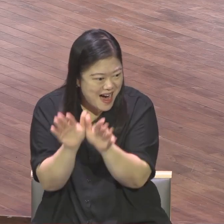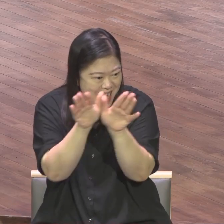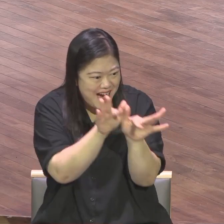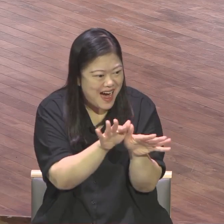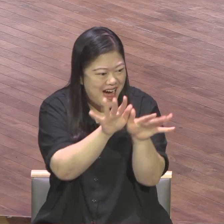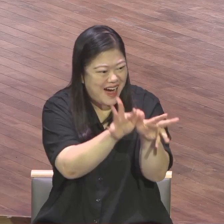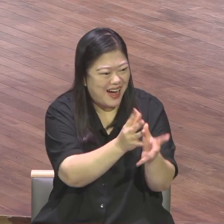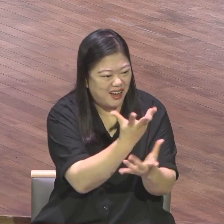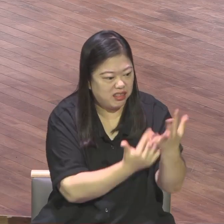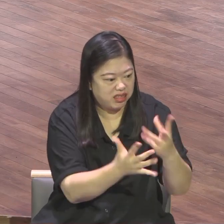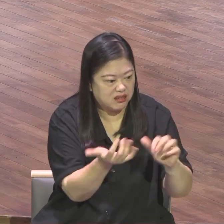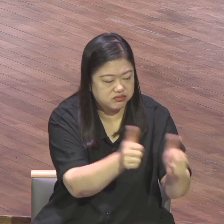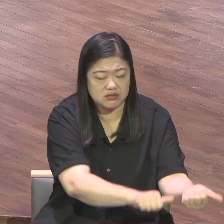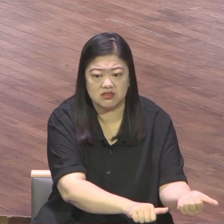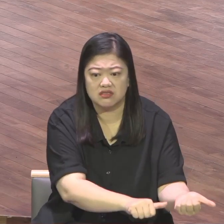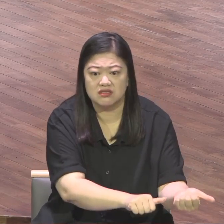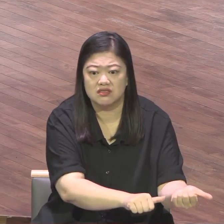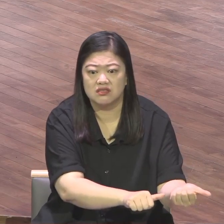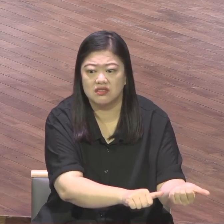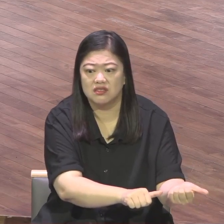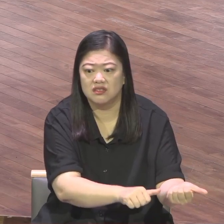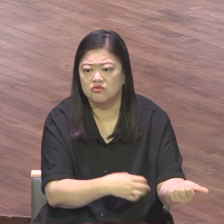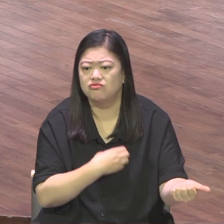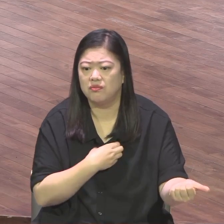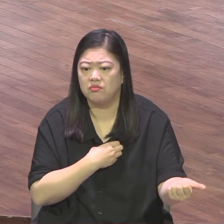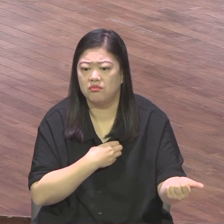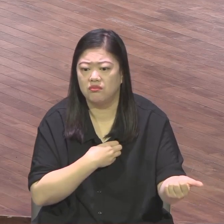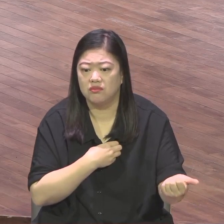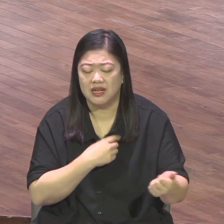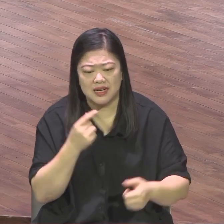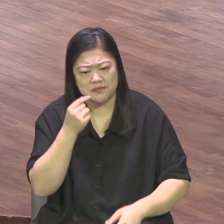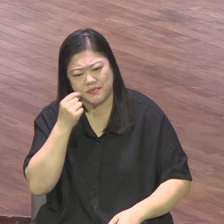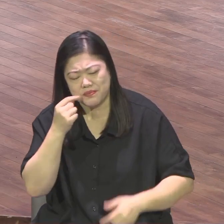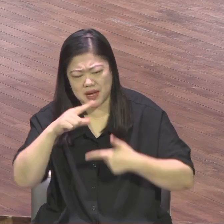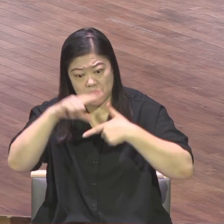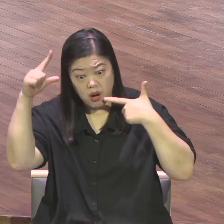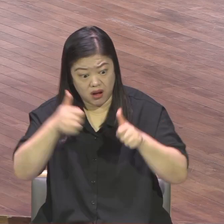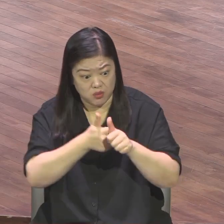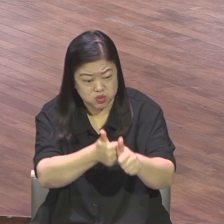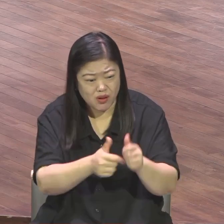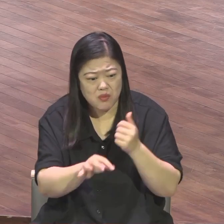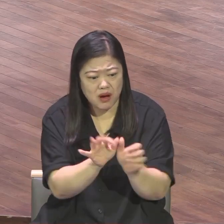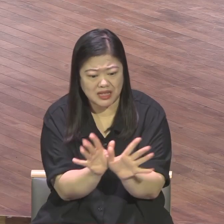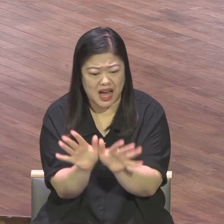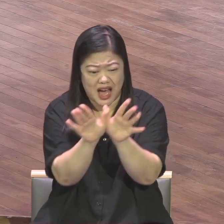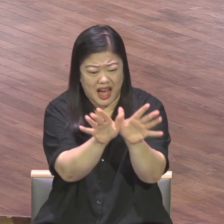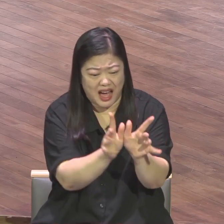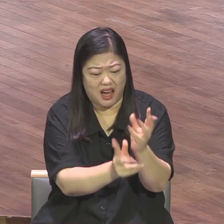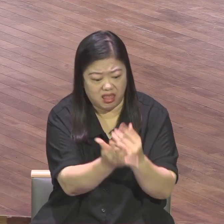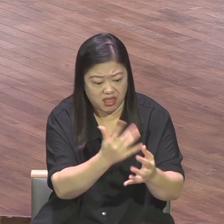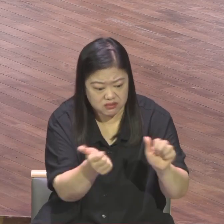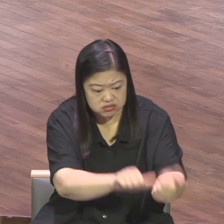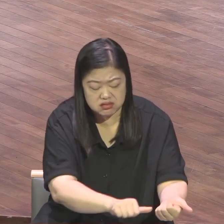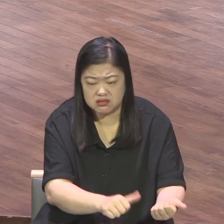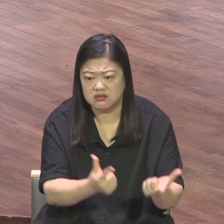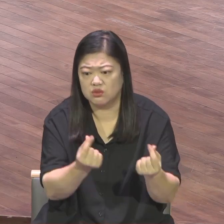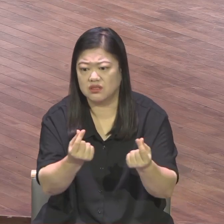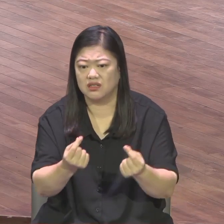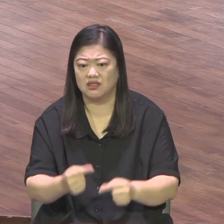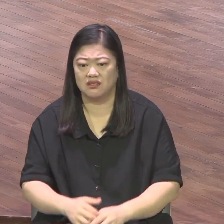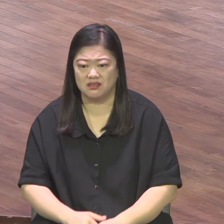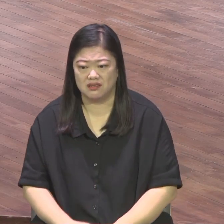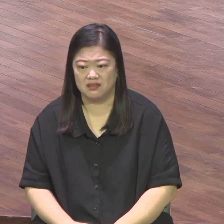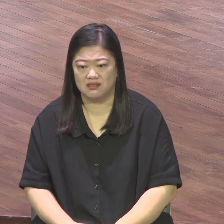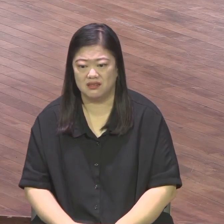그런 삶을 세상 사람들은 살고 있습니다. 자, 이처럼 세상의 이 서론에 미치게 되면 세상